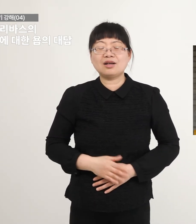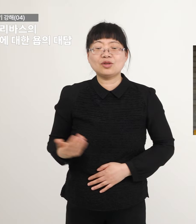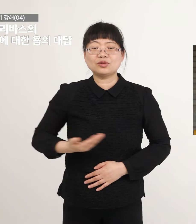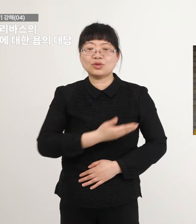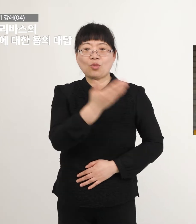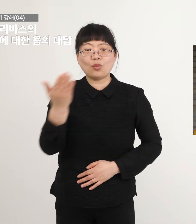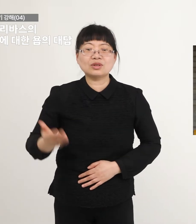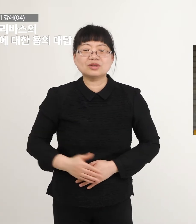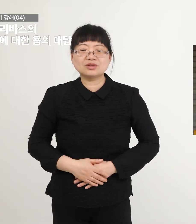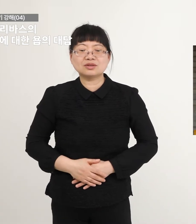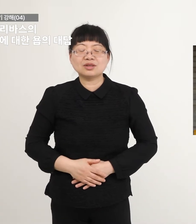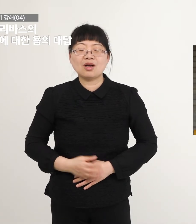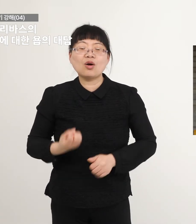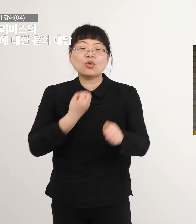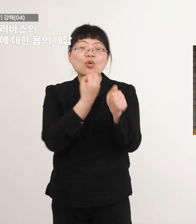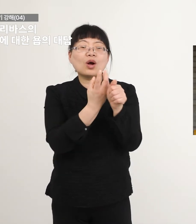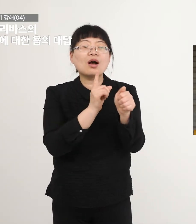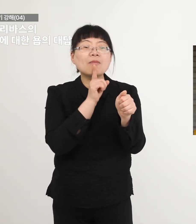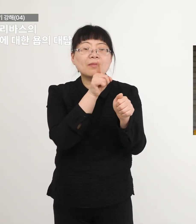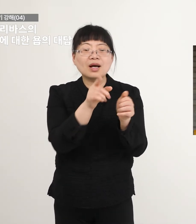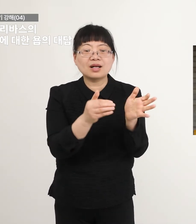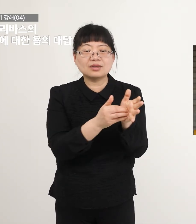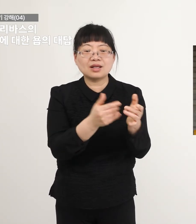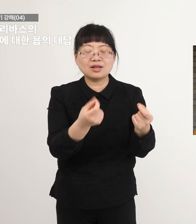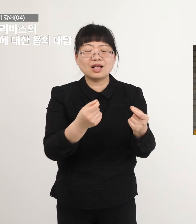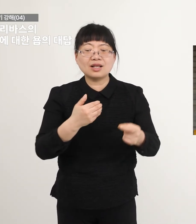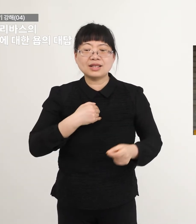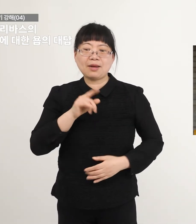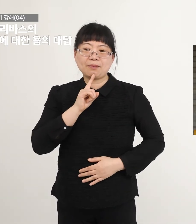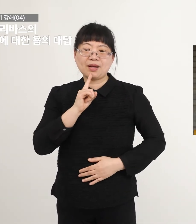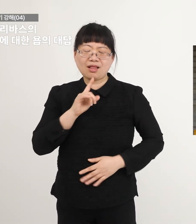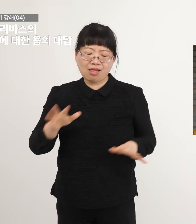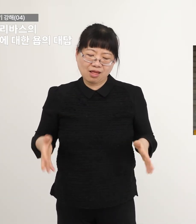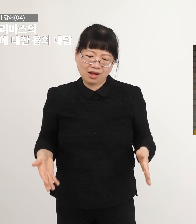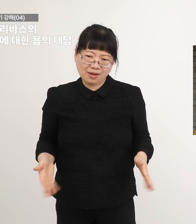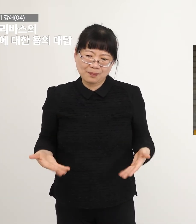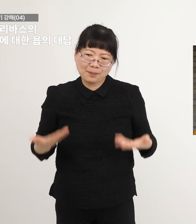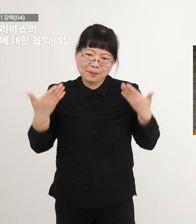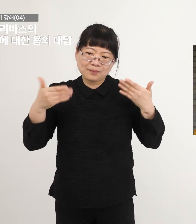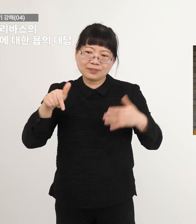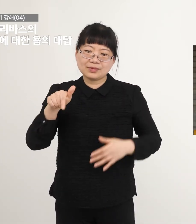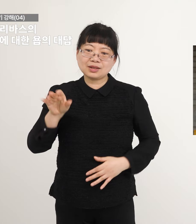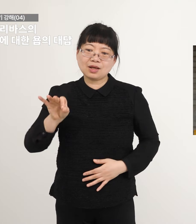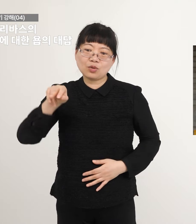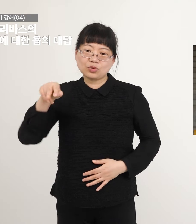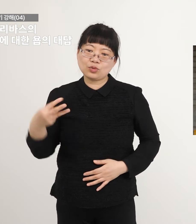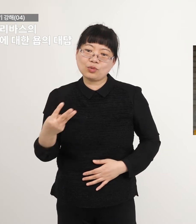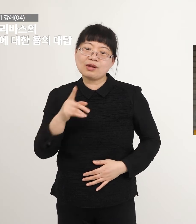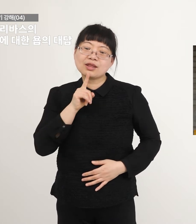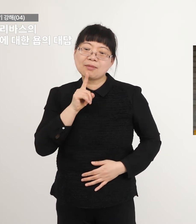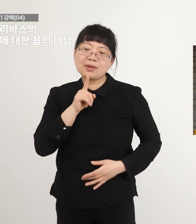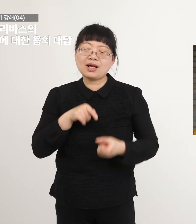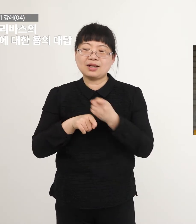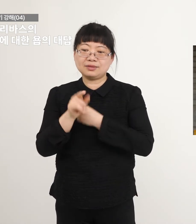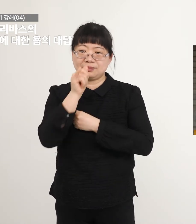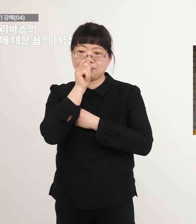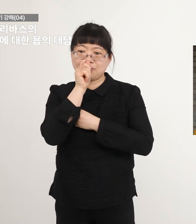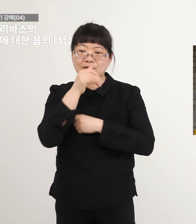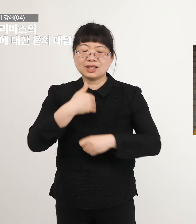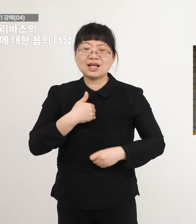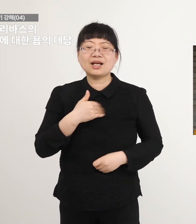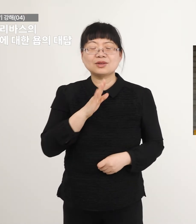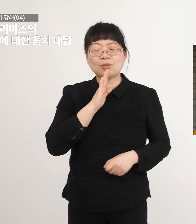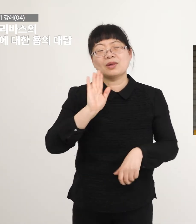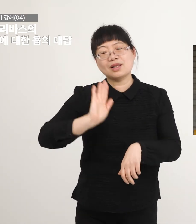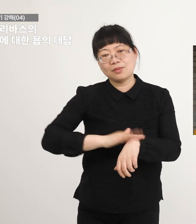너희들 고발대로 내 말이 참 경솔했다, 그 뜻이에요. 이 워딩을 좀 이해하시겠어요? 예? 아, 내가 정말